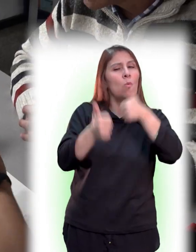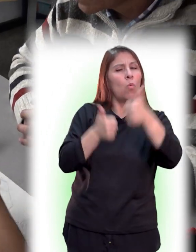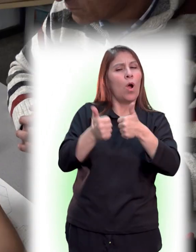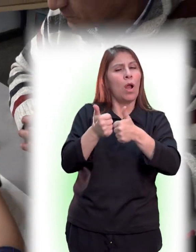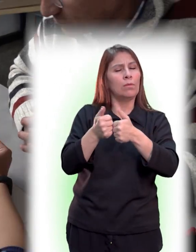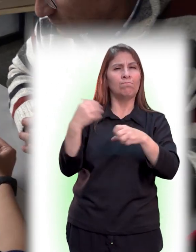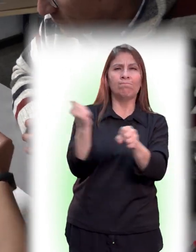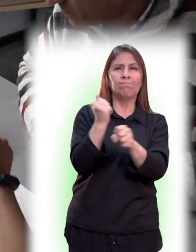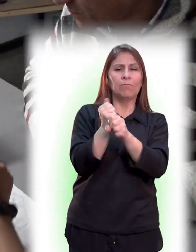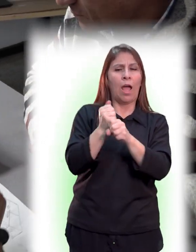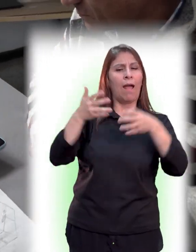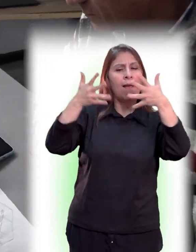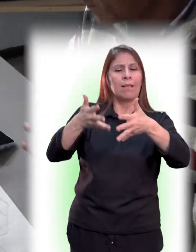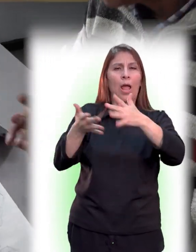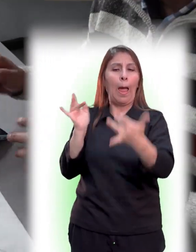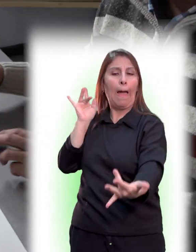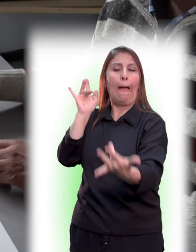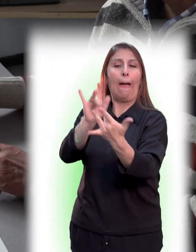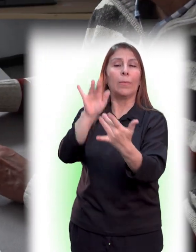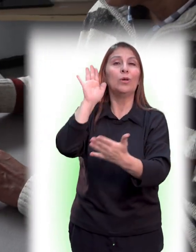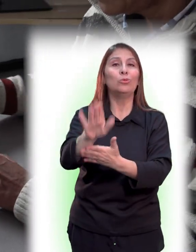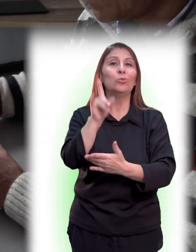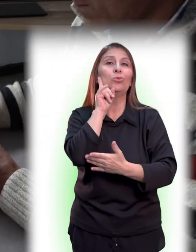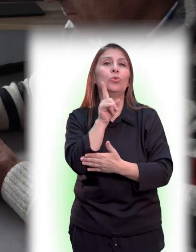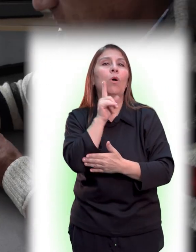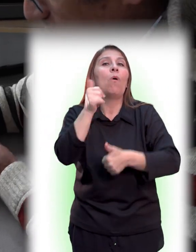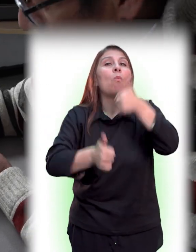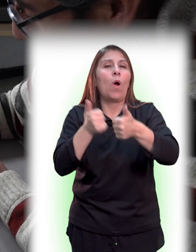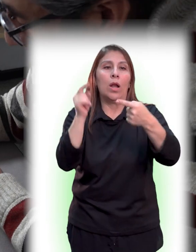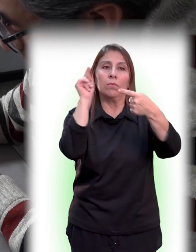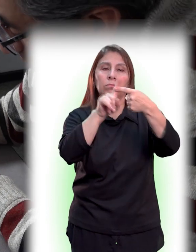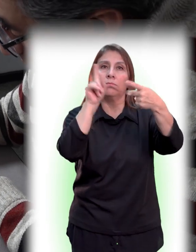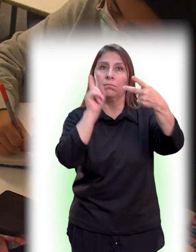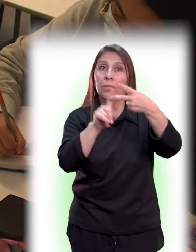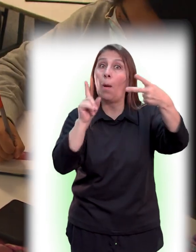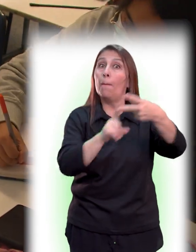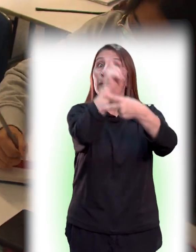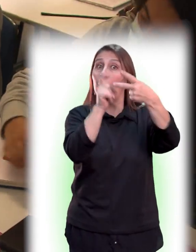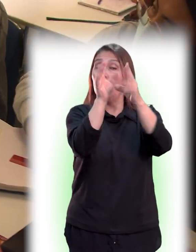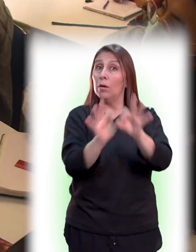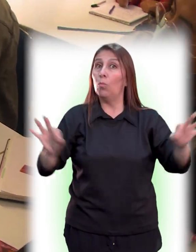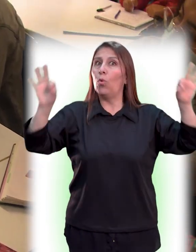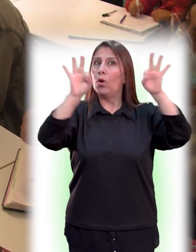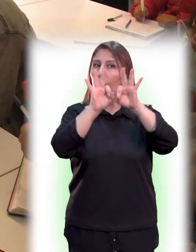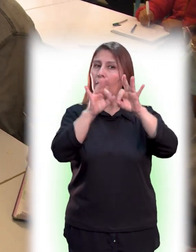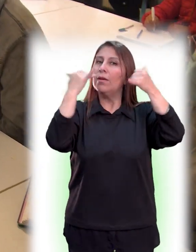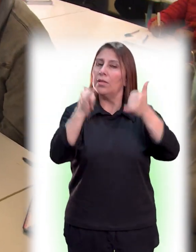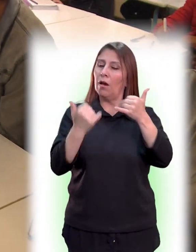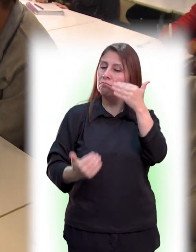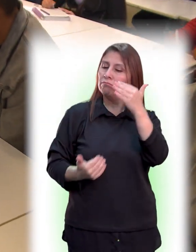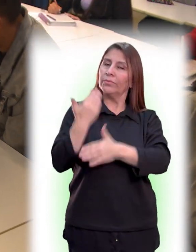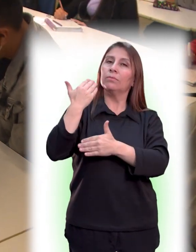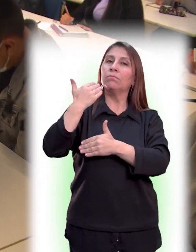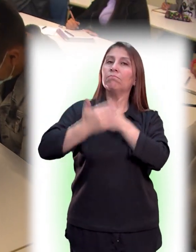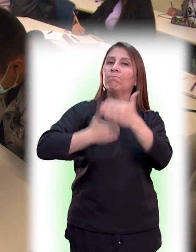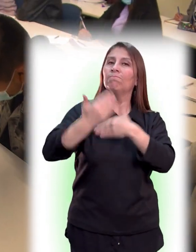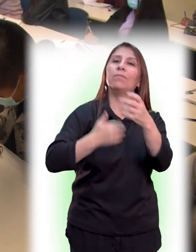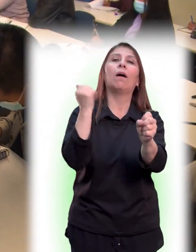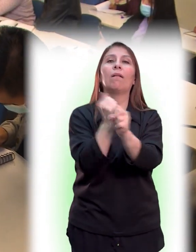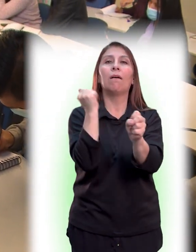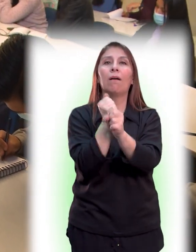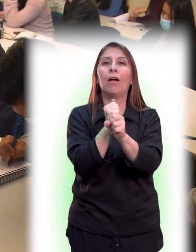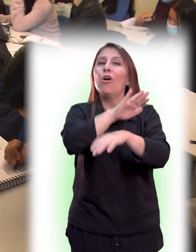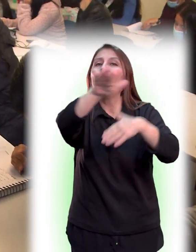con el estudiante sordo son preguntas estructurales que hemos empezado a trabajar en todas las facultades.